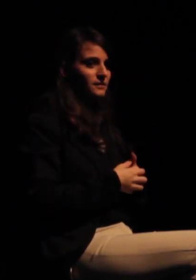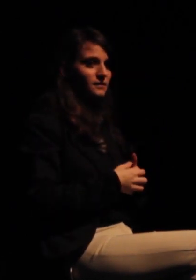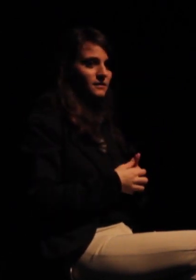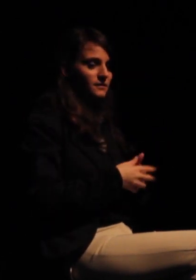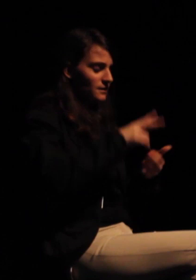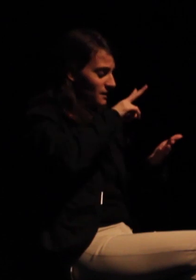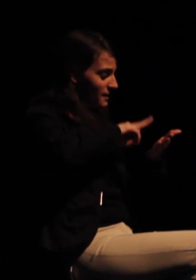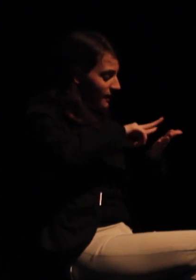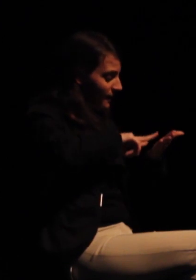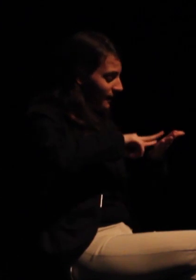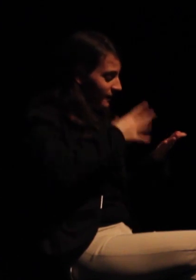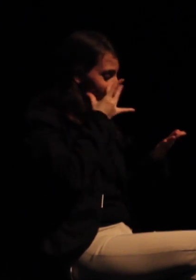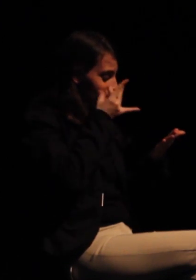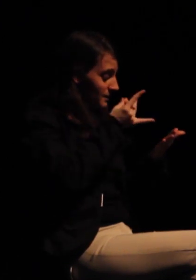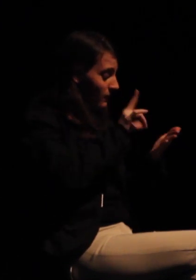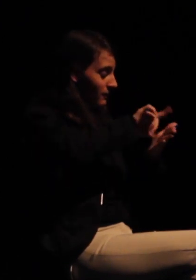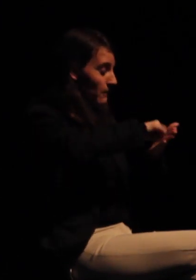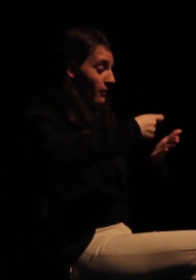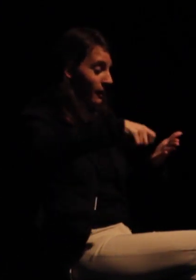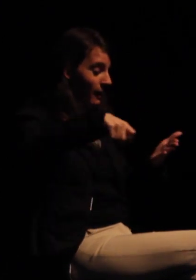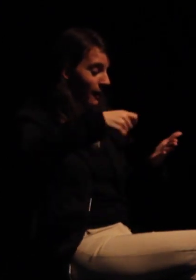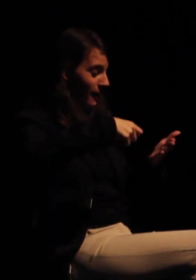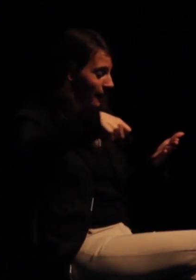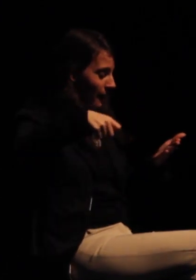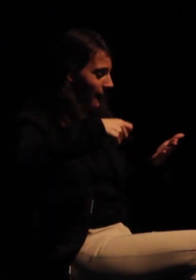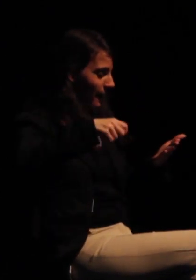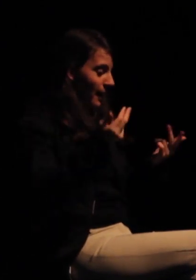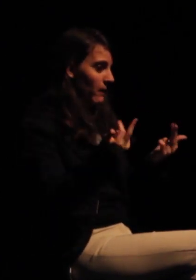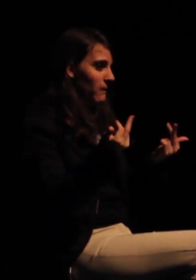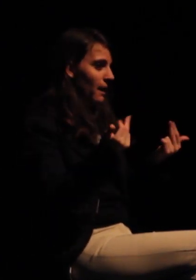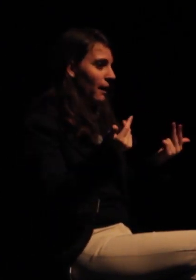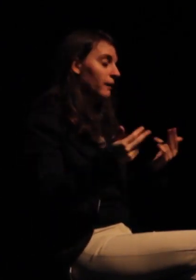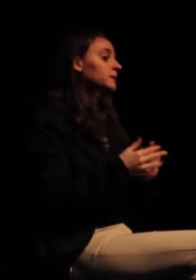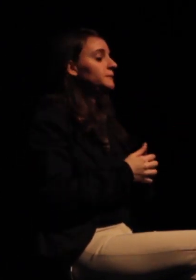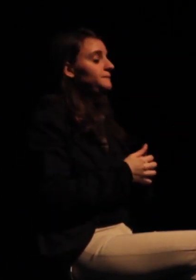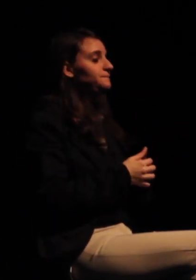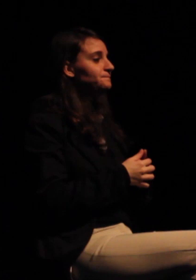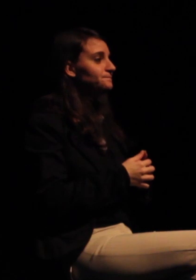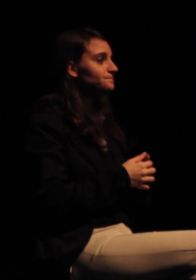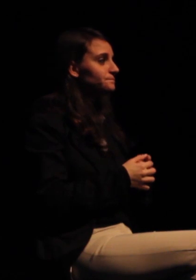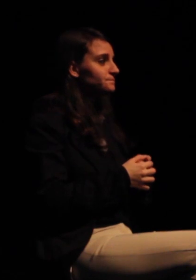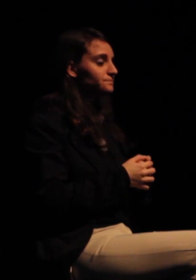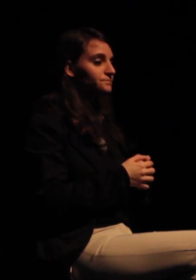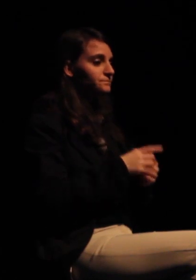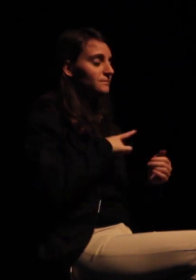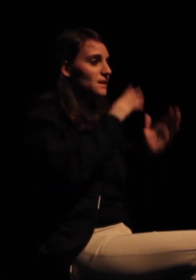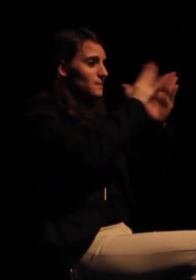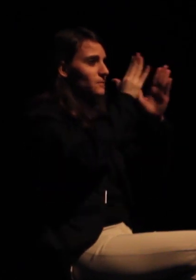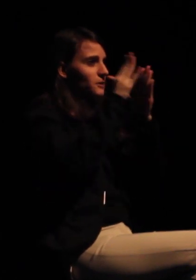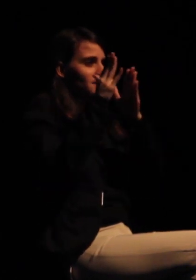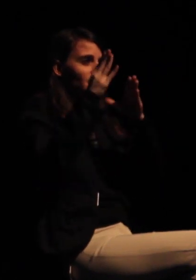leiam atentamente, leiam 2 vezes, se for. A escola tinha uma biblioteca e lá